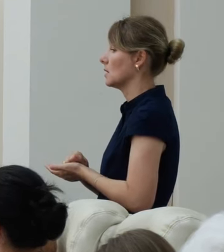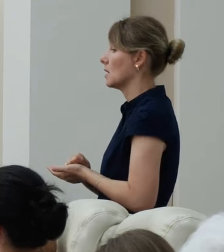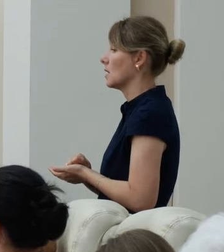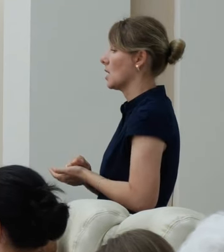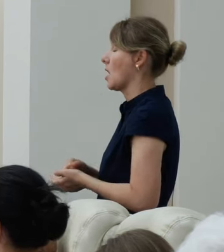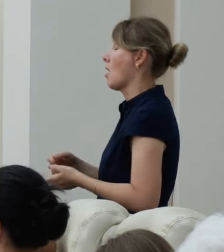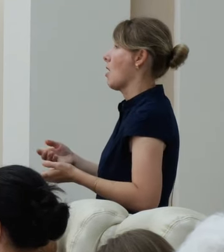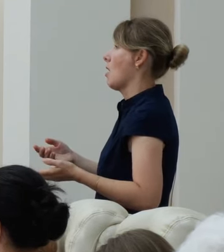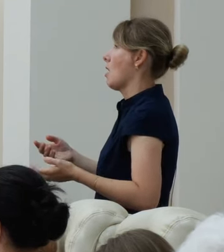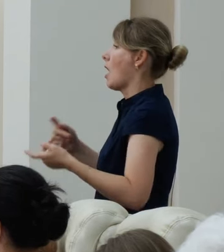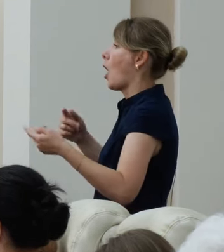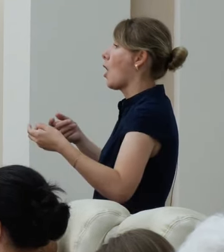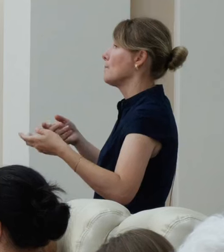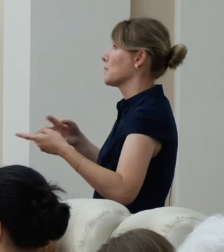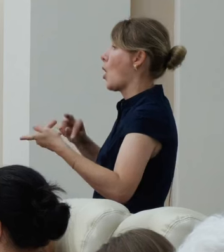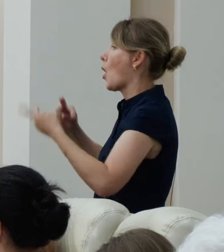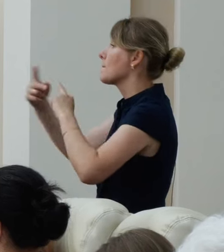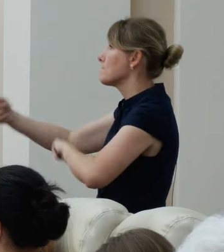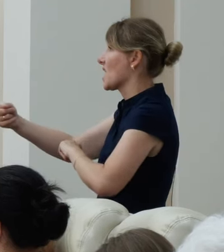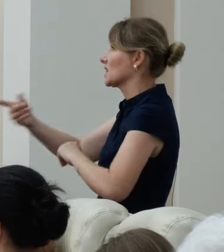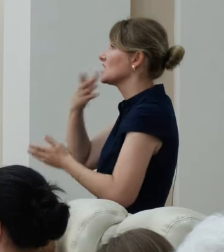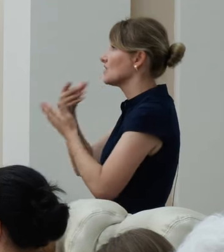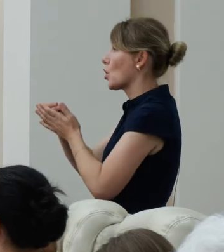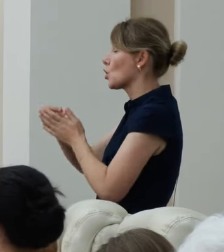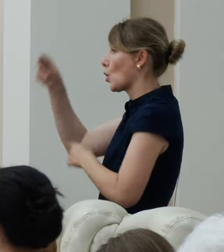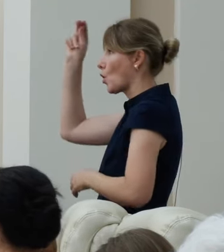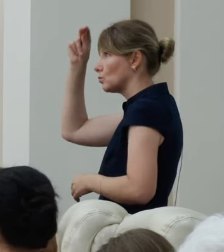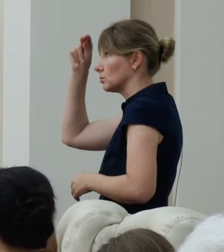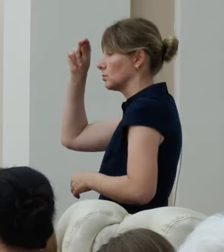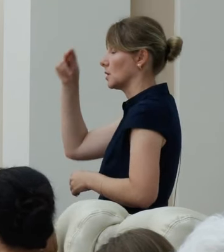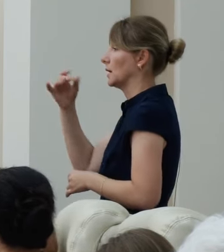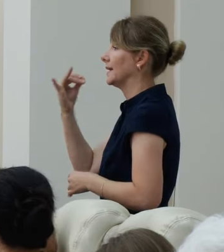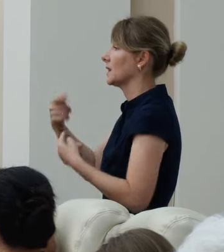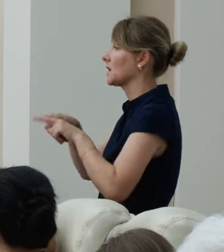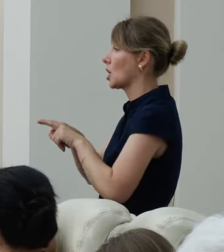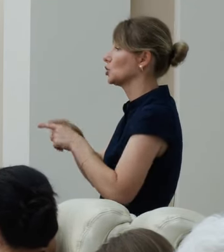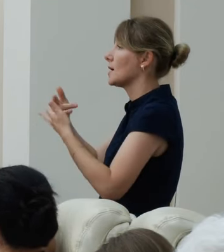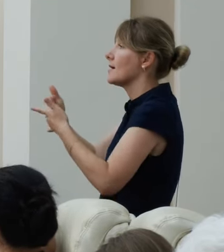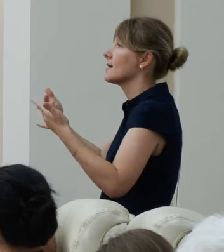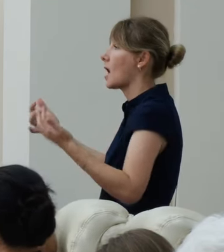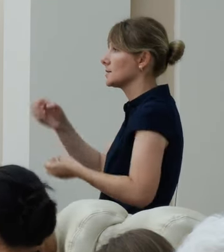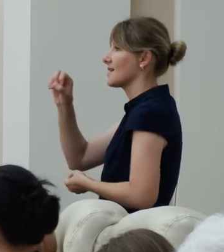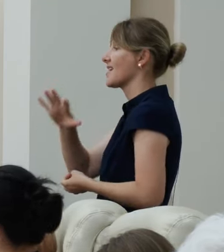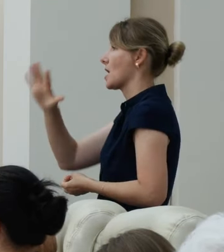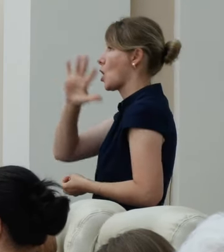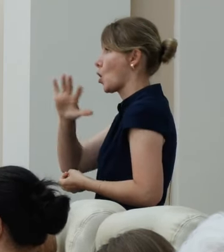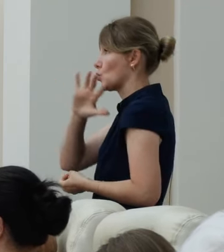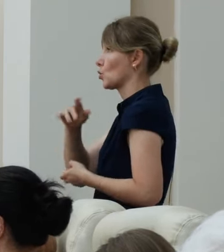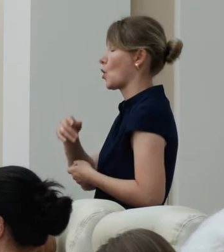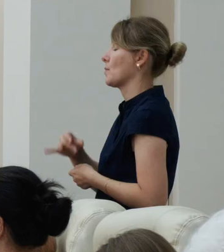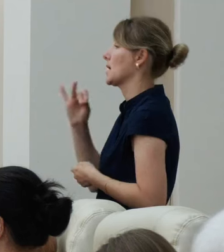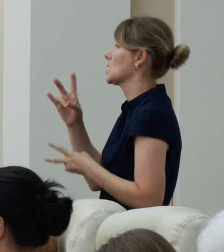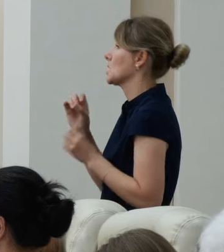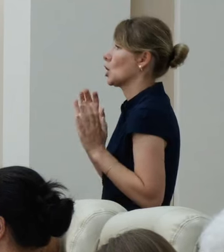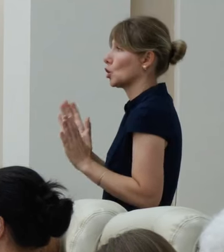Schimb de experiență pe care l-am facilitat între raioane și cu țări membre ale Uniunii Europene, dar nu numai și